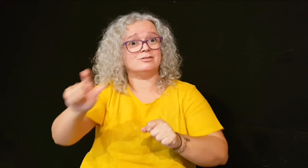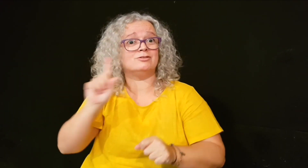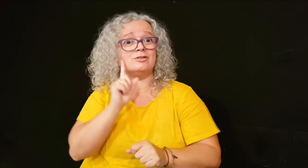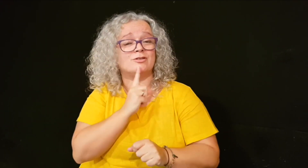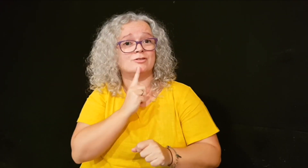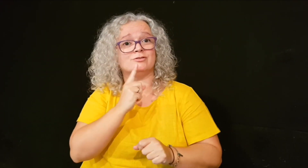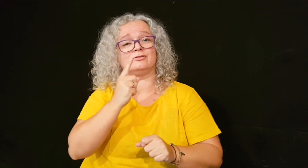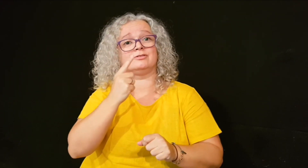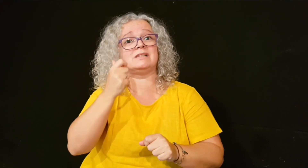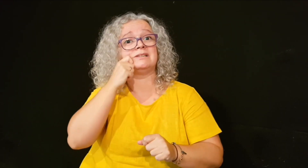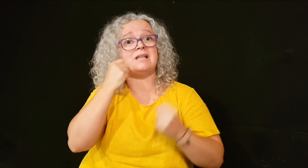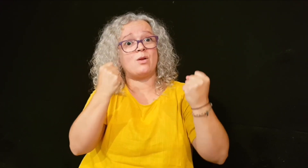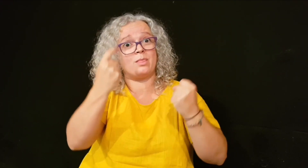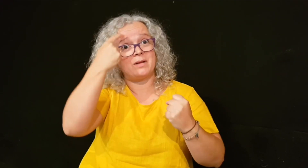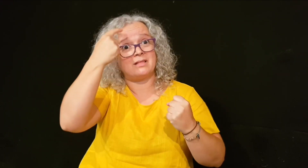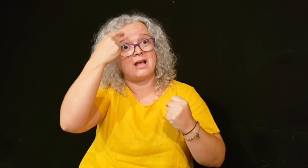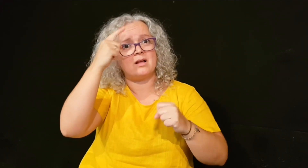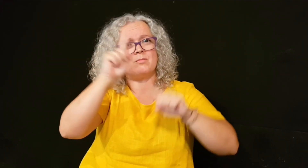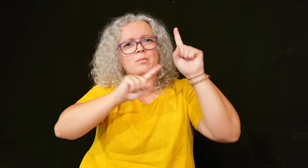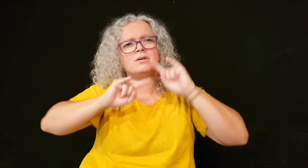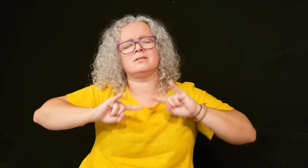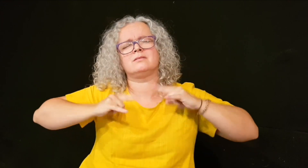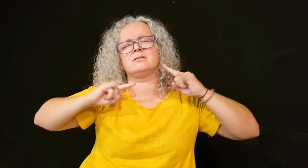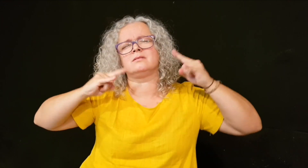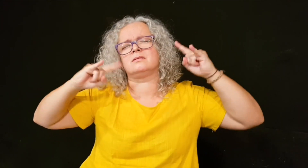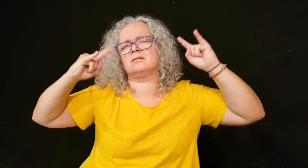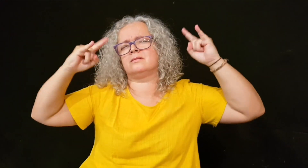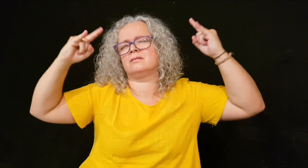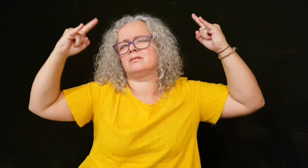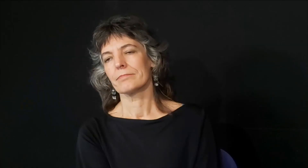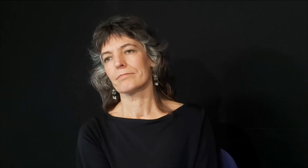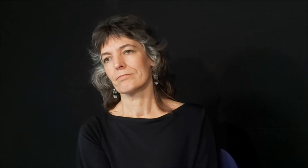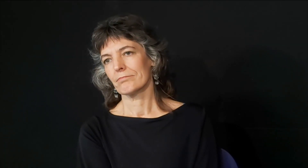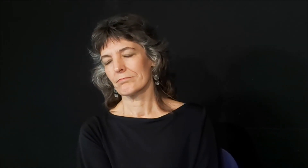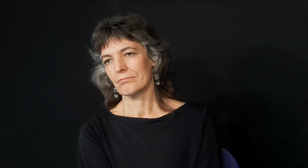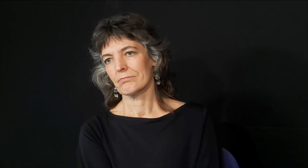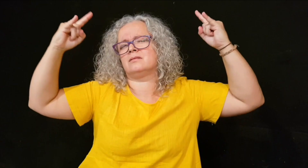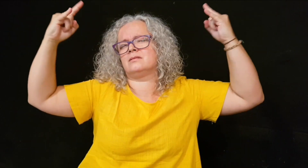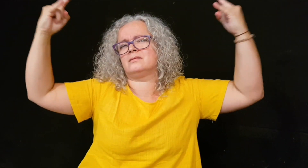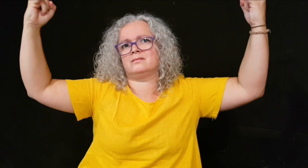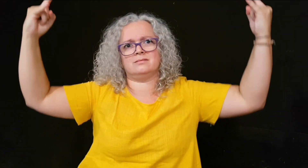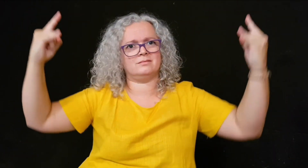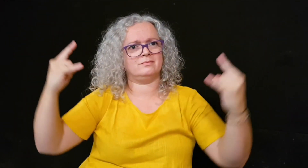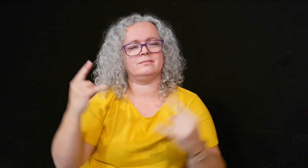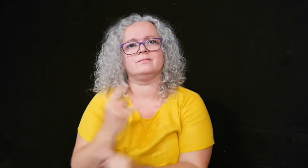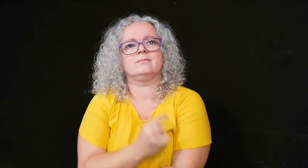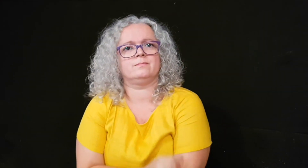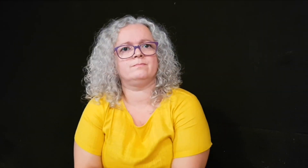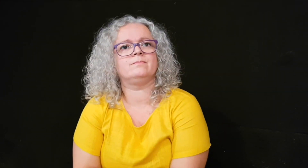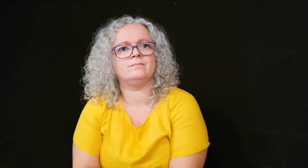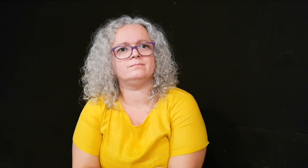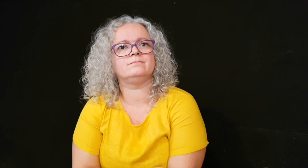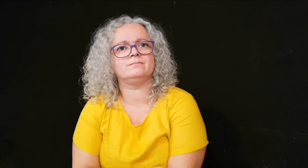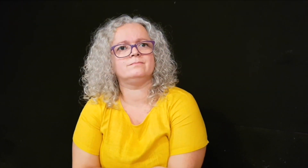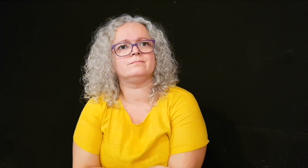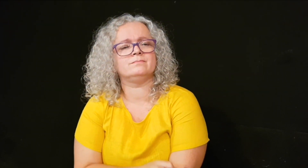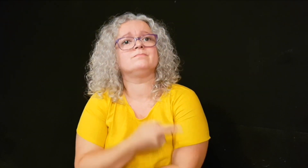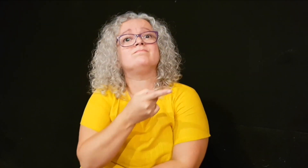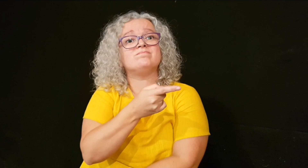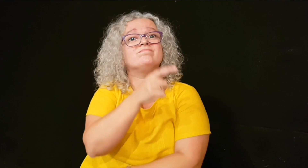de ese estudio es que dicen que en época de coronavirus las personas sordas y con respecto a la salud mental, pues se ha incrementado